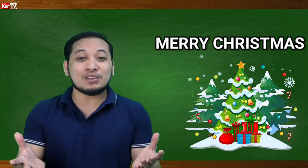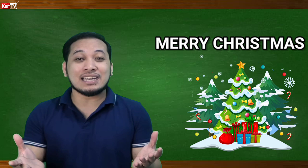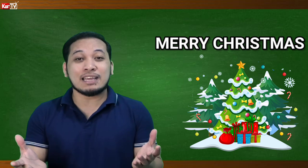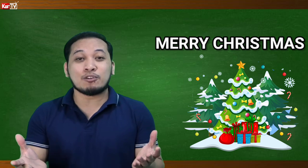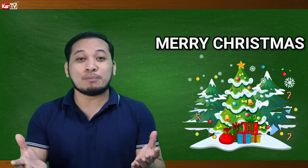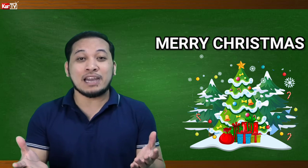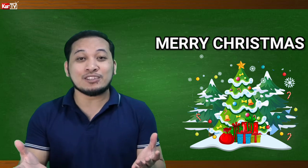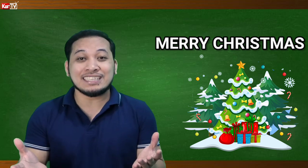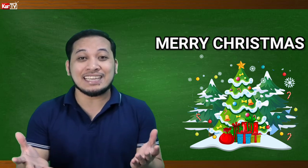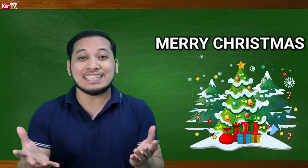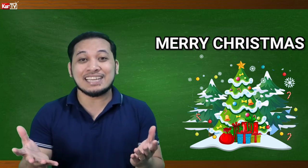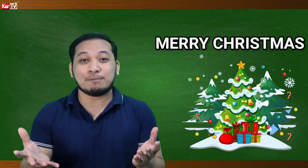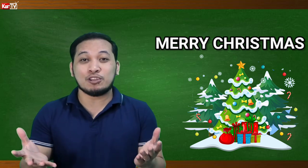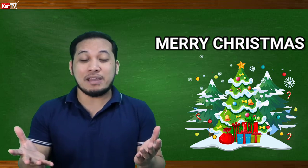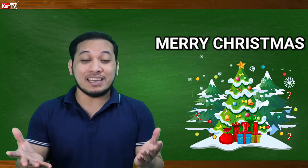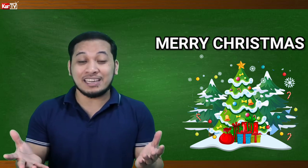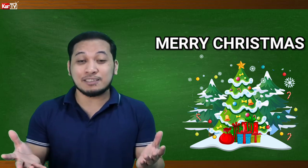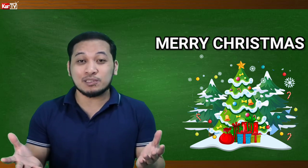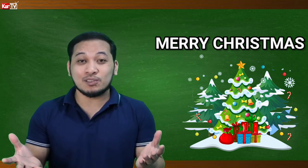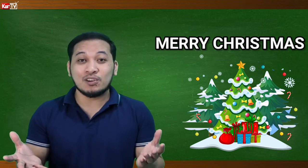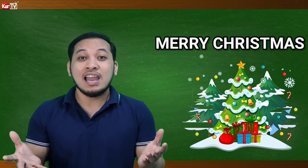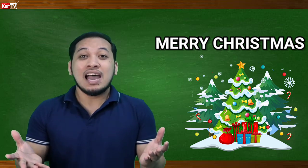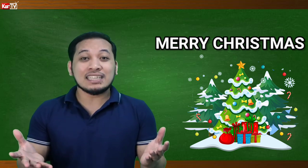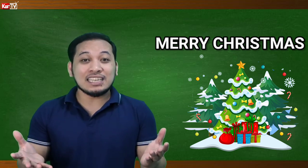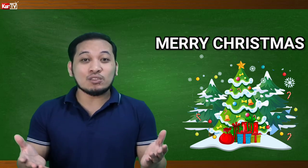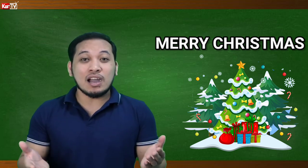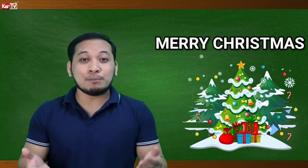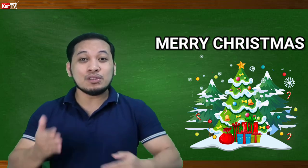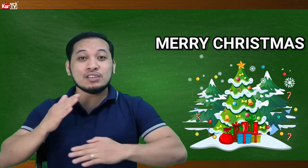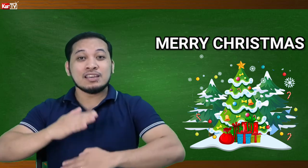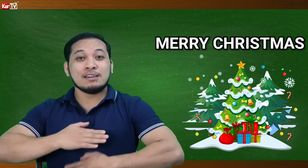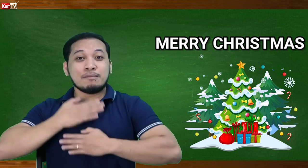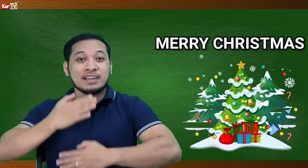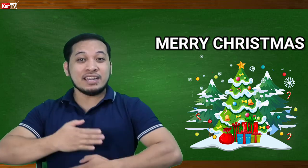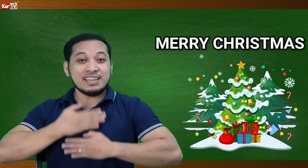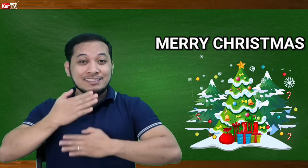last time kung paano sinisenyas nga po yung Merry Christmas, no? At ganito nga po yun, Merry